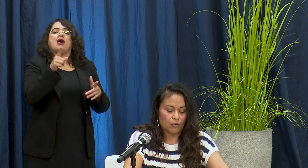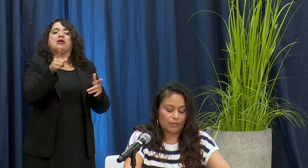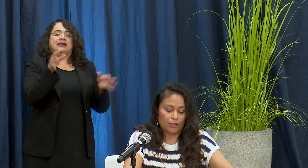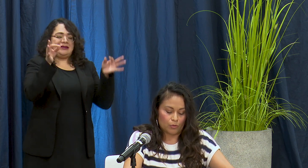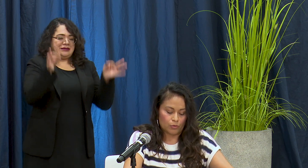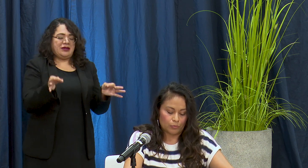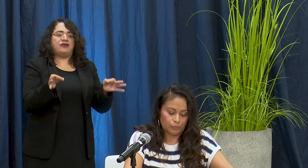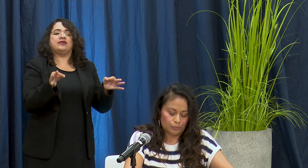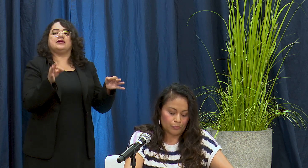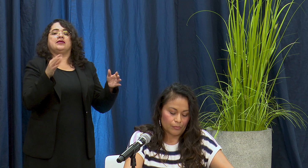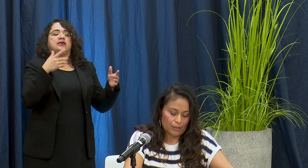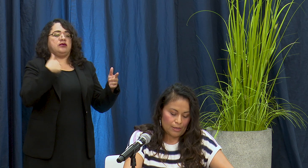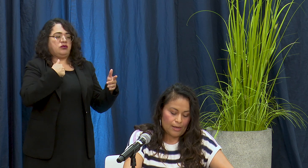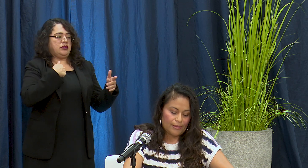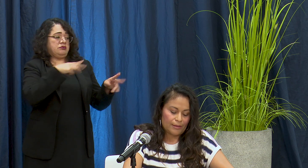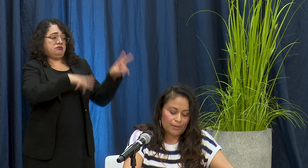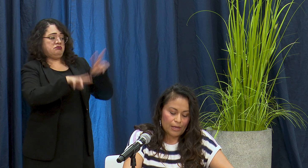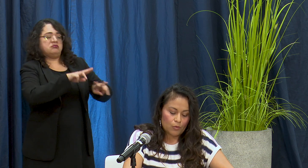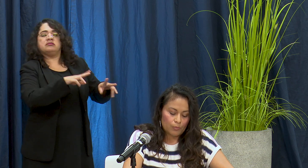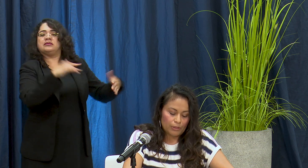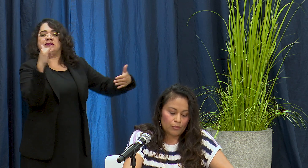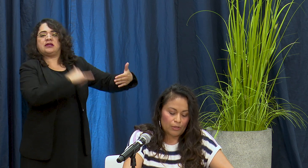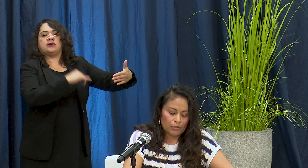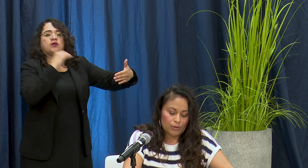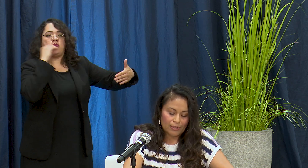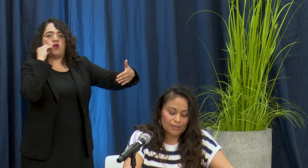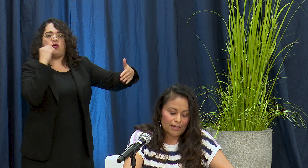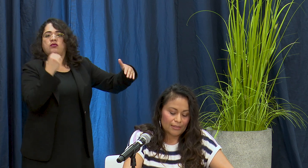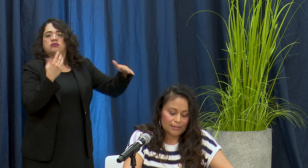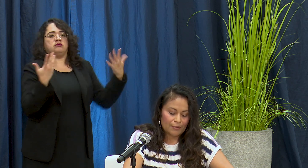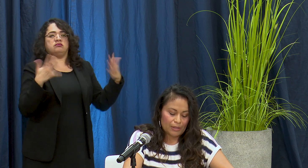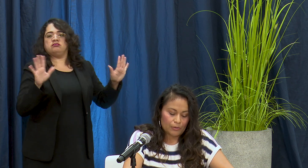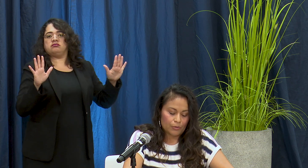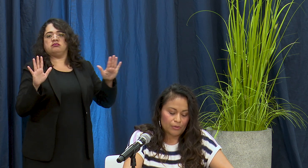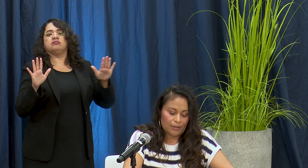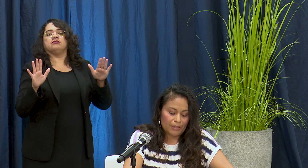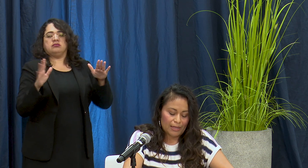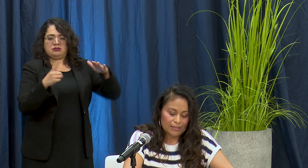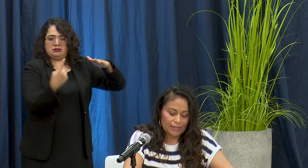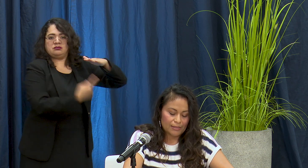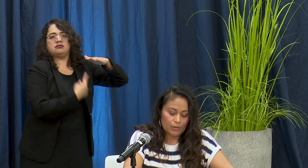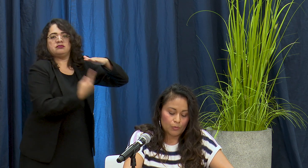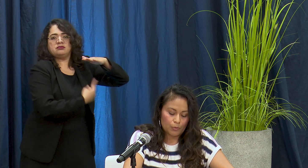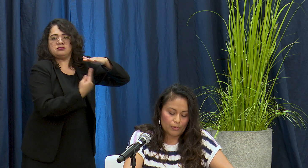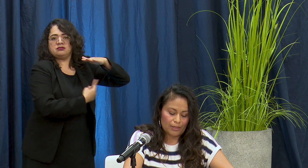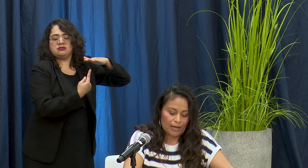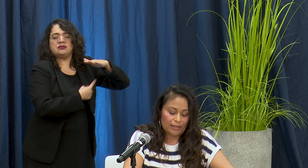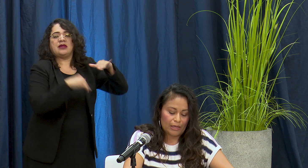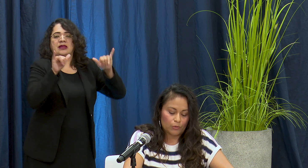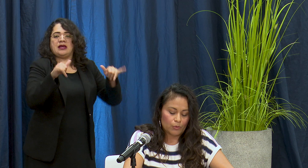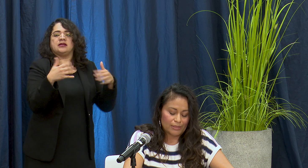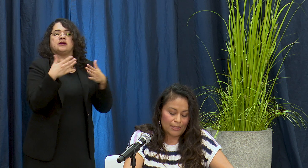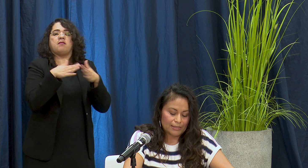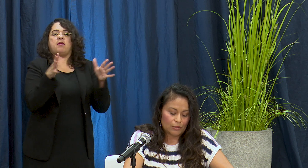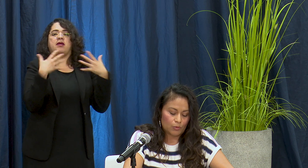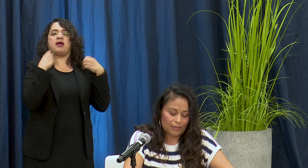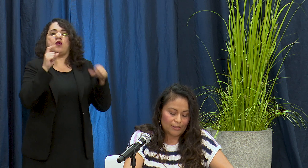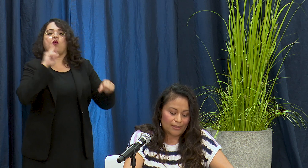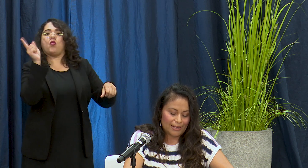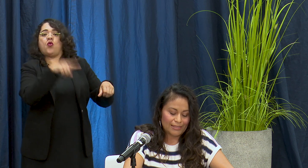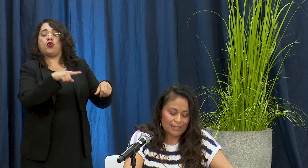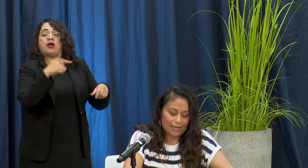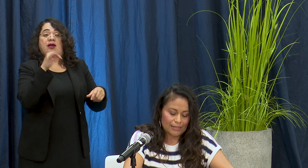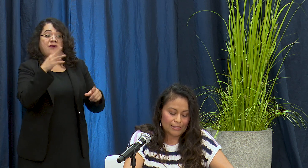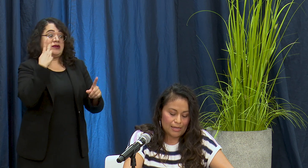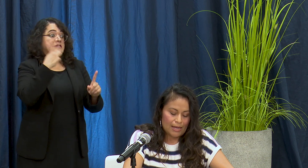es contagioso. Debería cumplir con las órdenes de aislamiento de emergencia de salud pública y autoaislarse